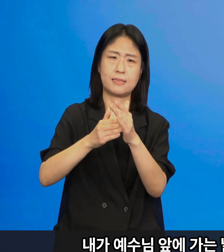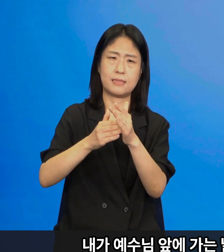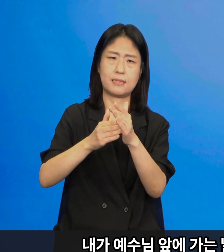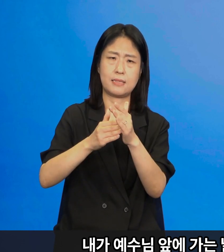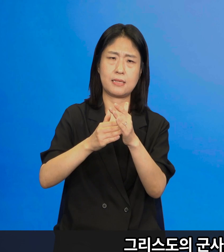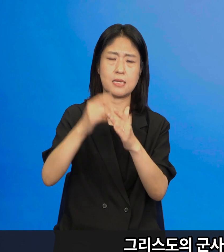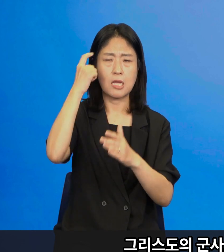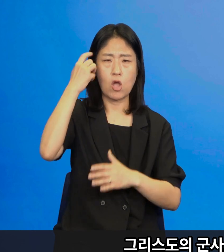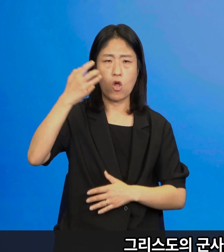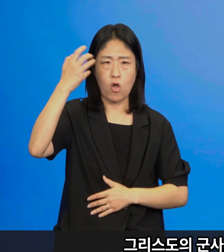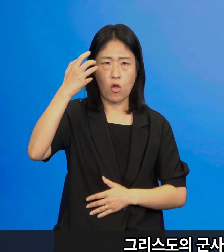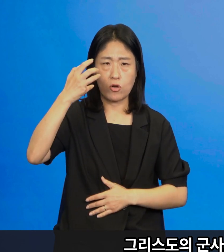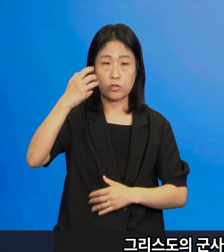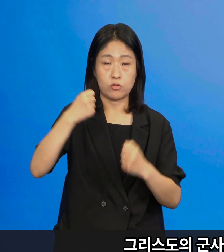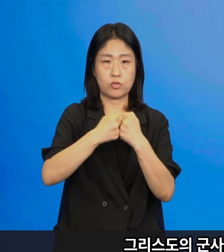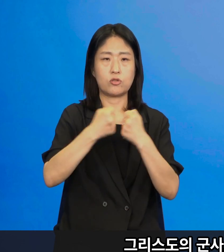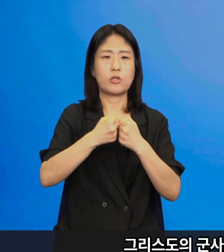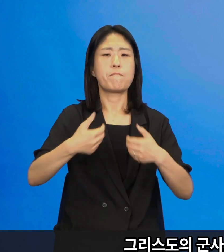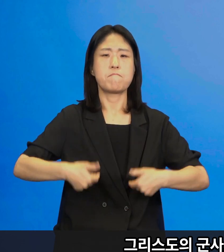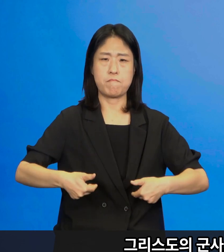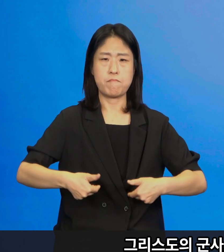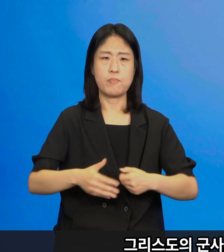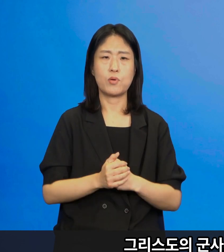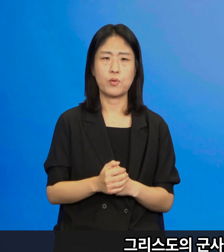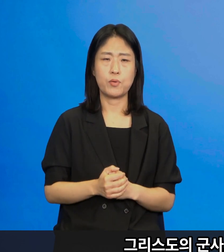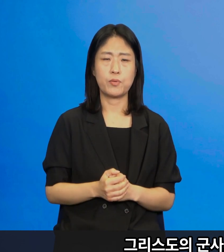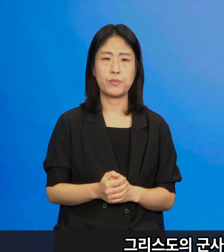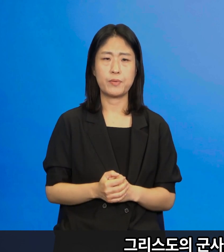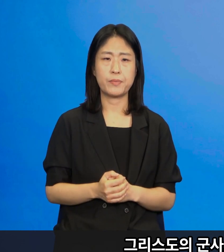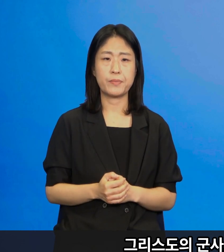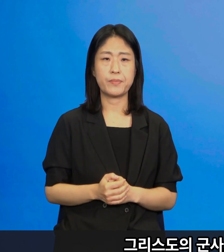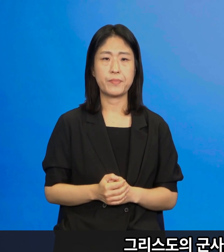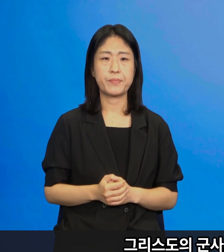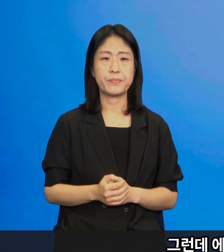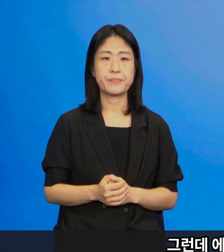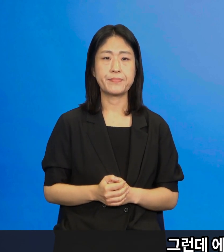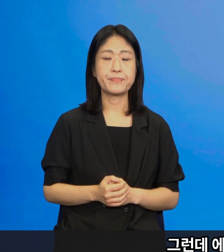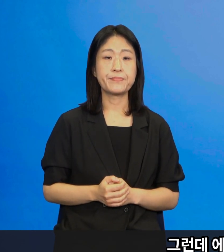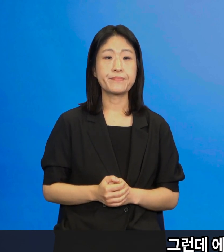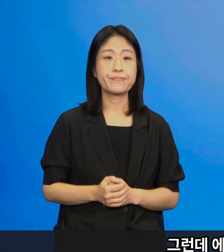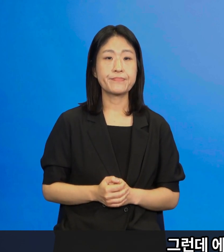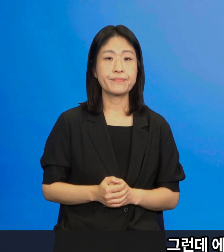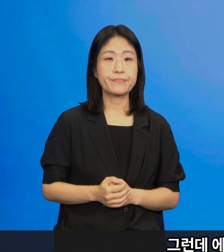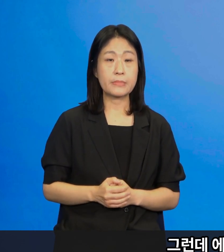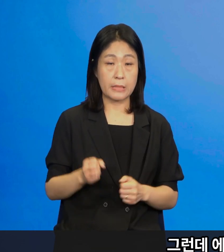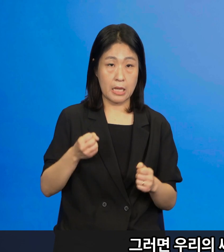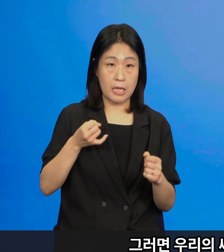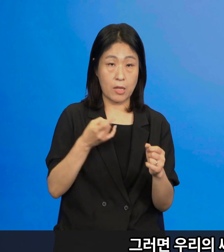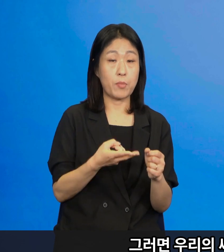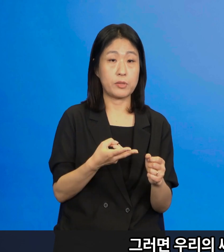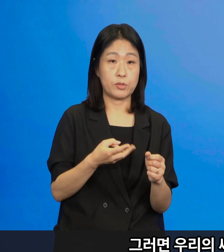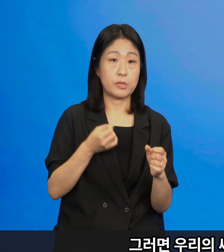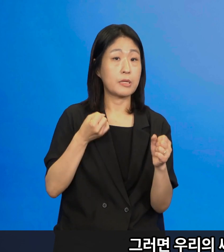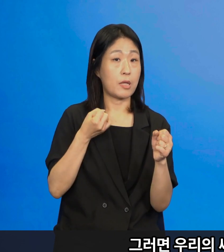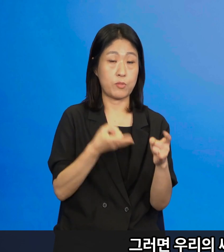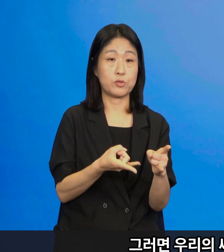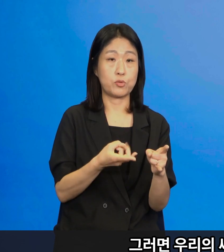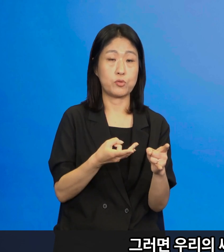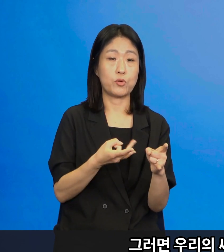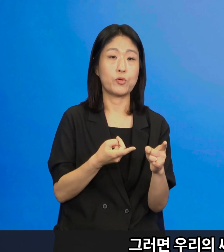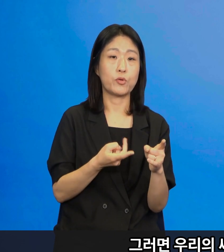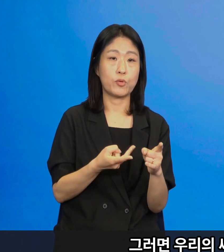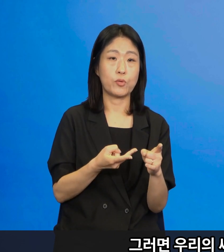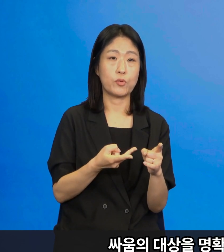전쟁하는 거예요. 그리스도의 군사로 복무하는 것입니다. 그런데 에베소서에서는 그러면 우리의 싸움의